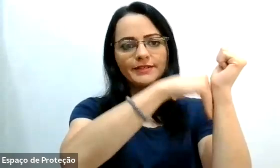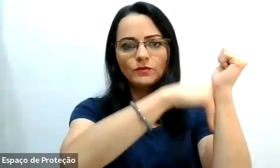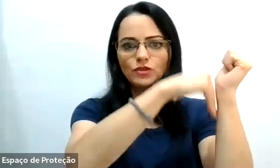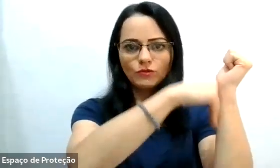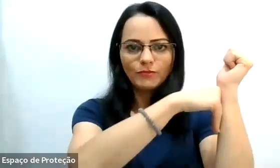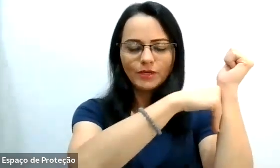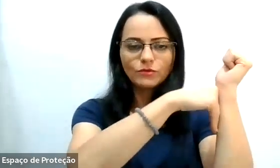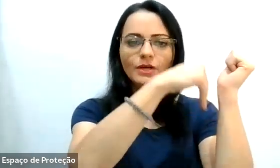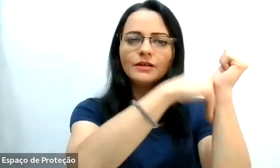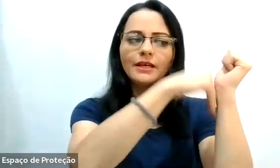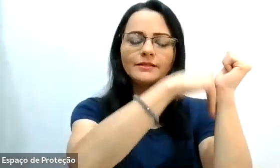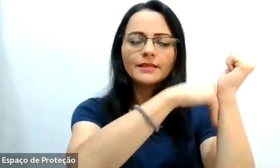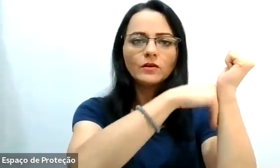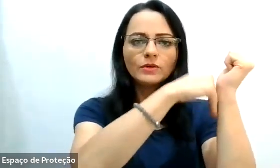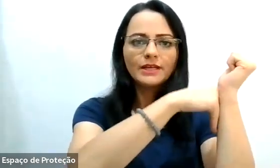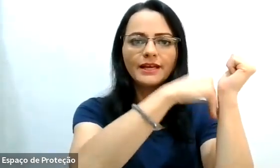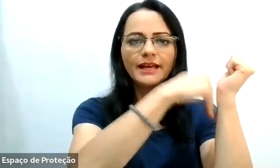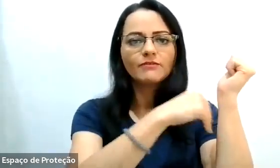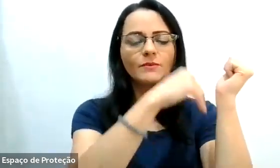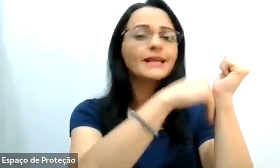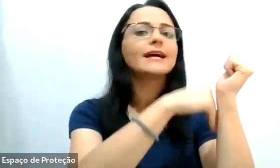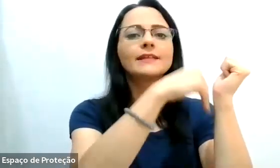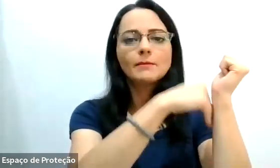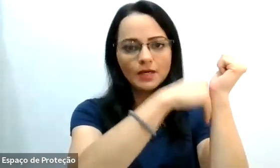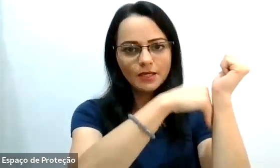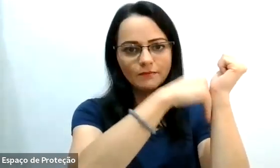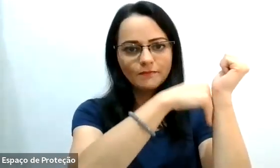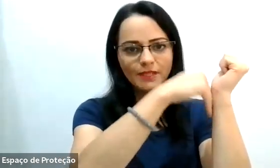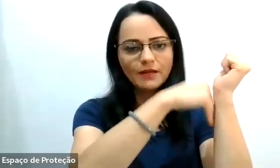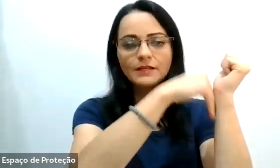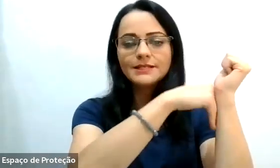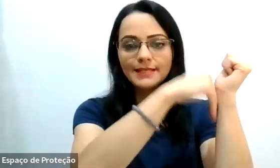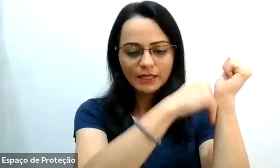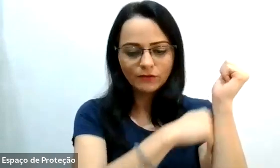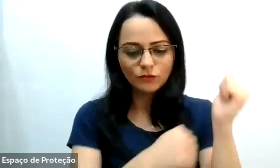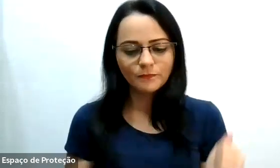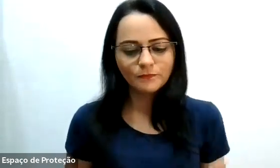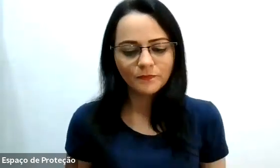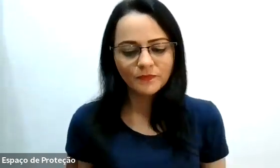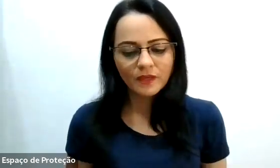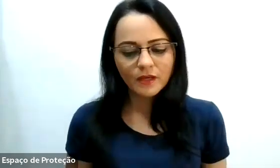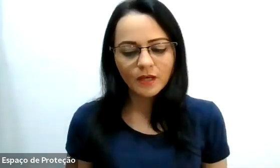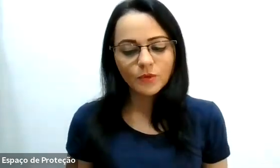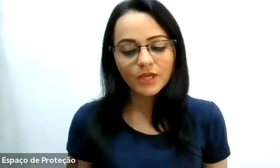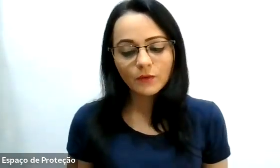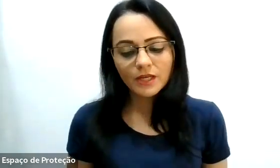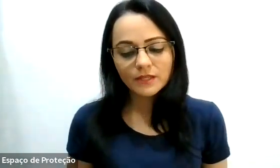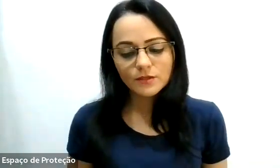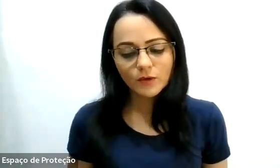fazendo este movimento, que seria como aquela famosa carta na manga, tá? Segredo, porque não queria